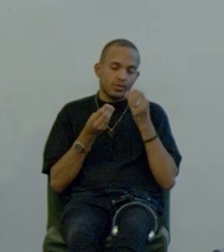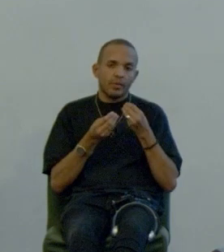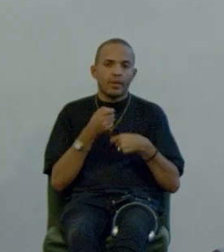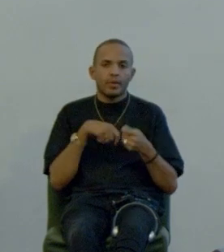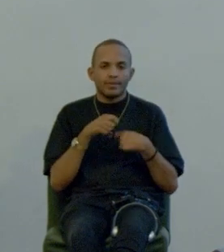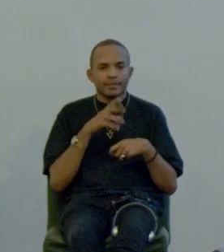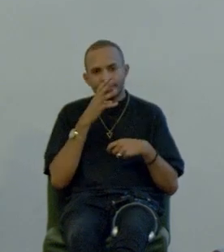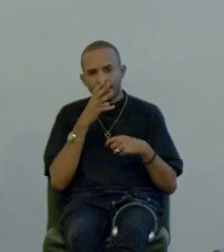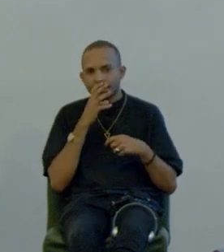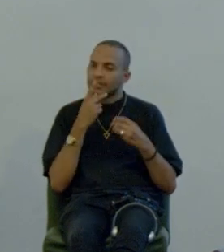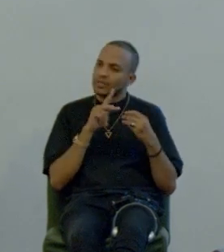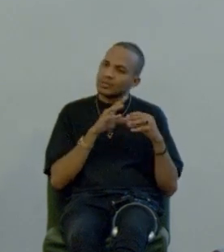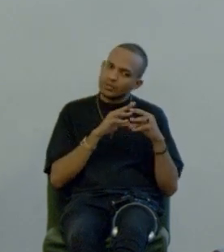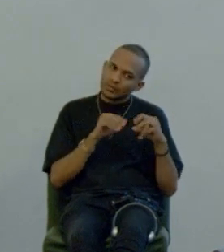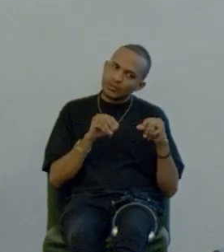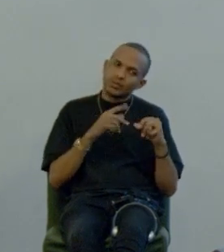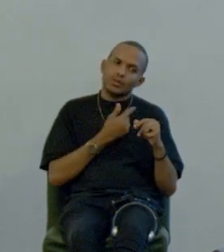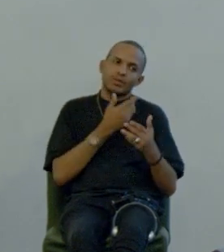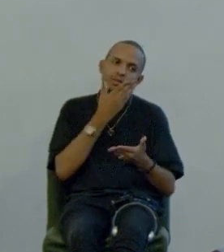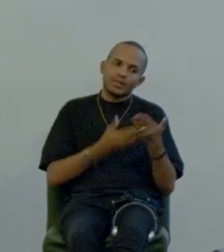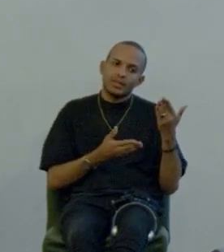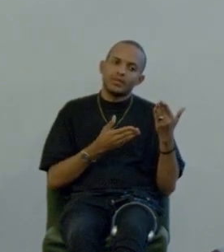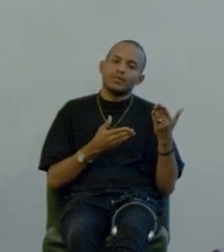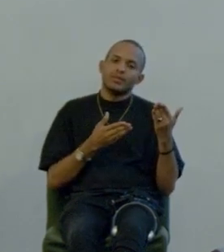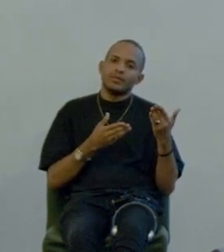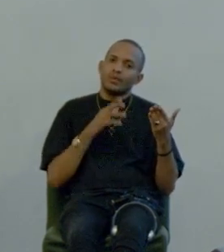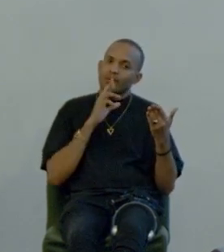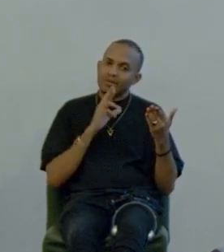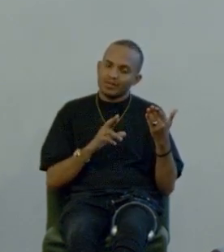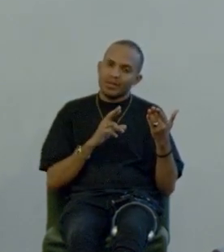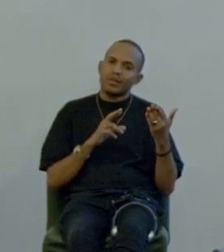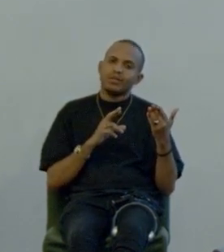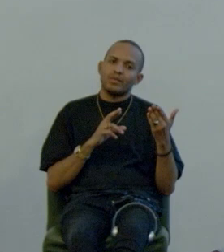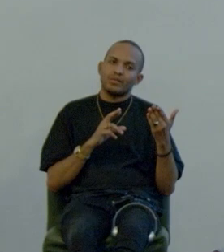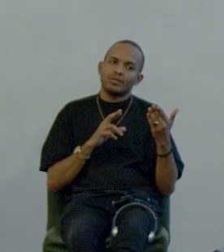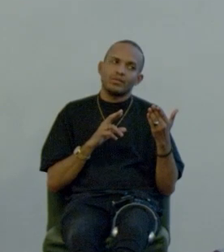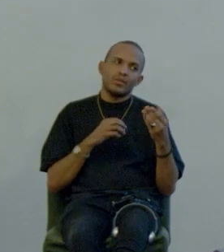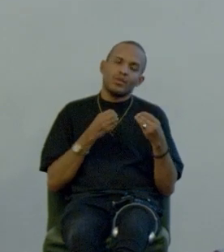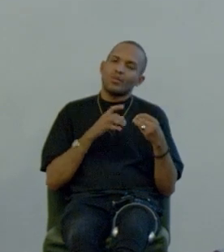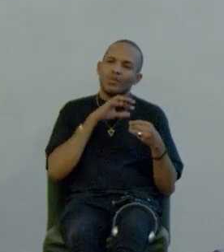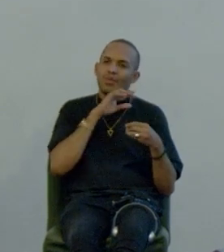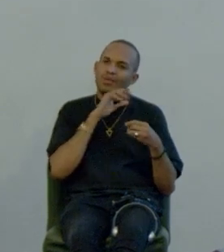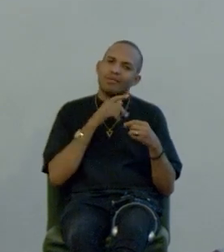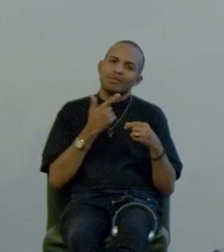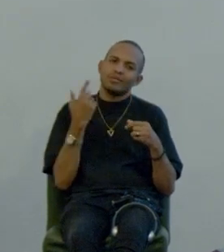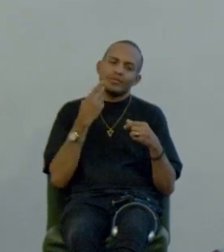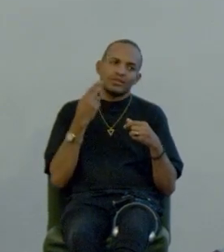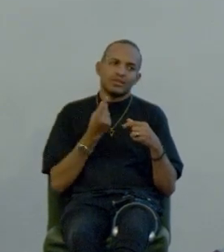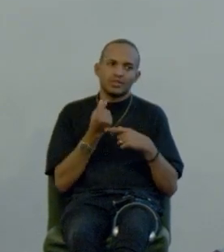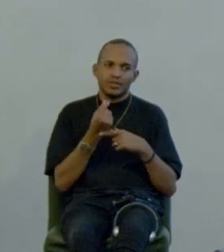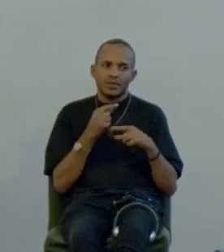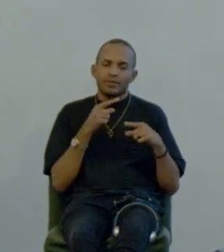economicamente interessante. Então a gente destruiu muito, a gente perdeu muito, e o resultado foi muito ruim, não gerou riqueza, né? Tem um